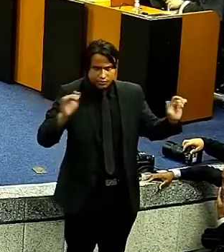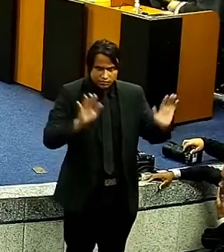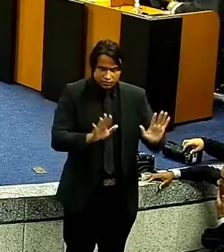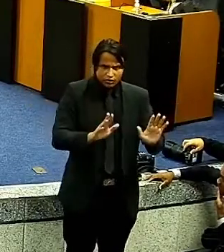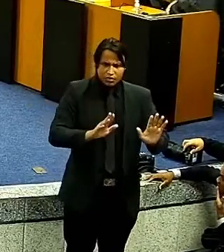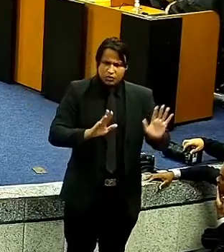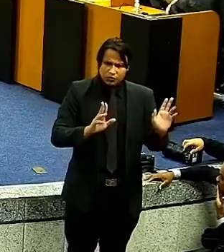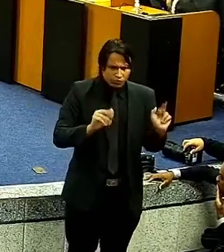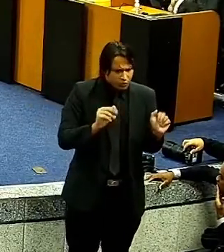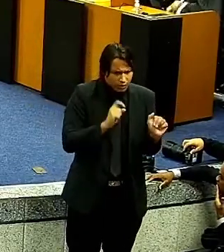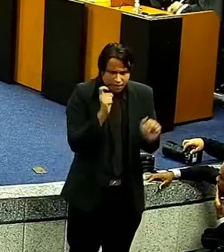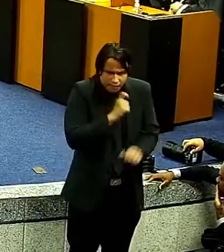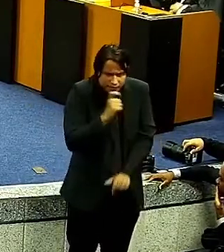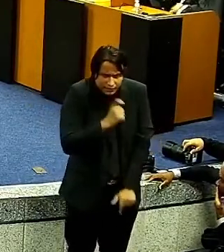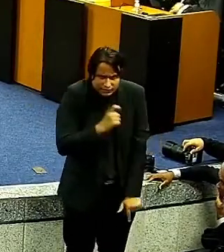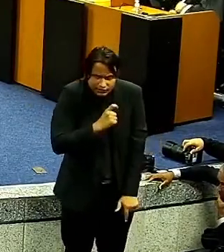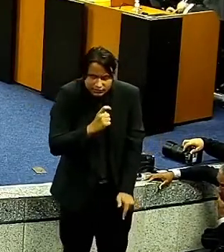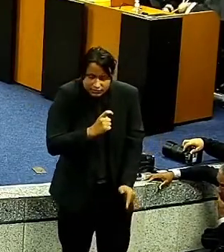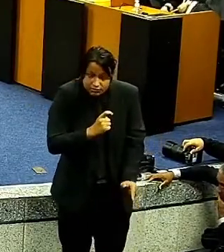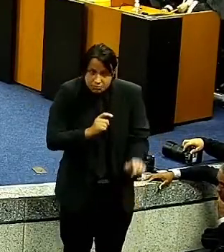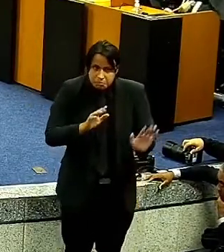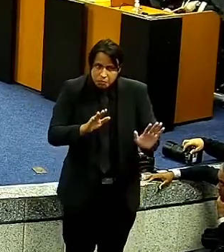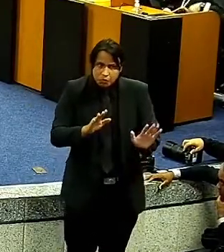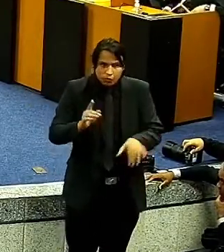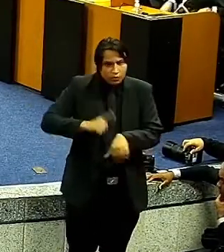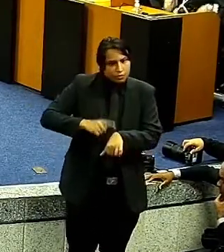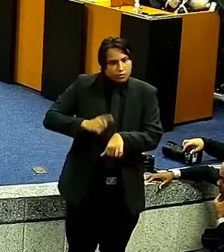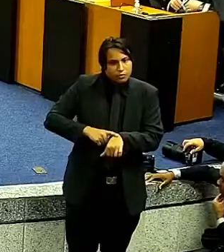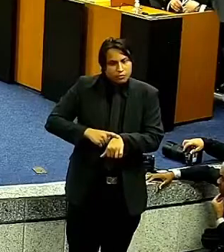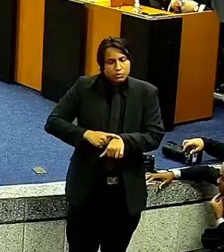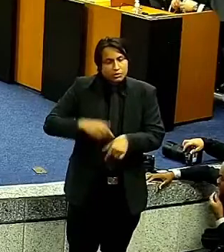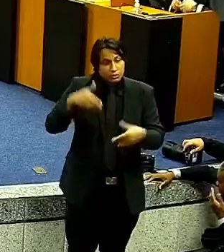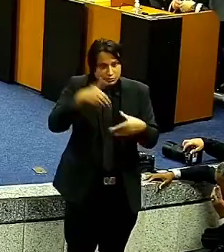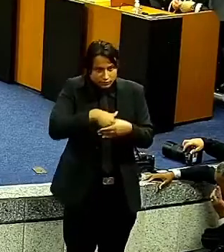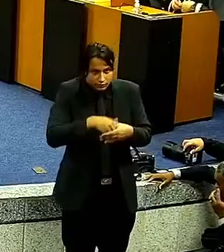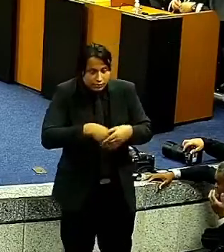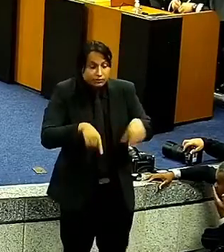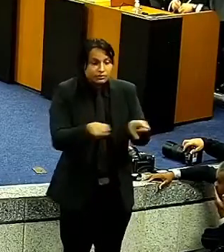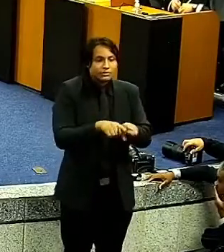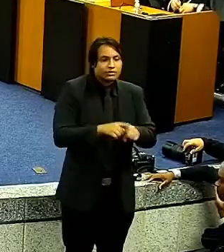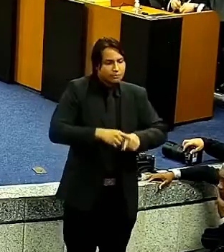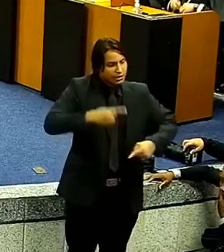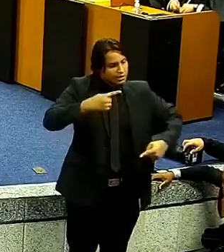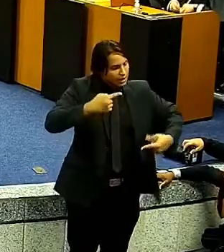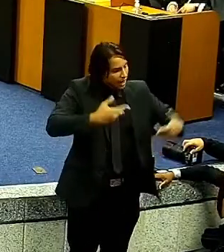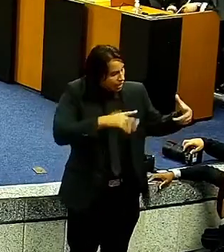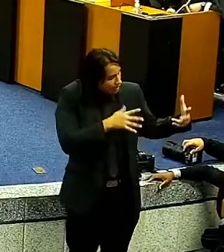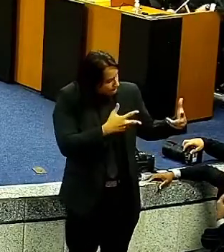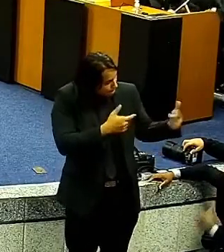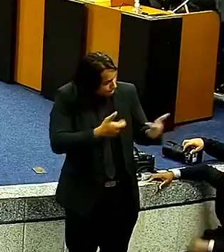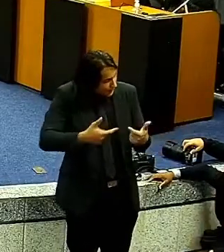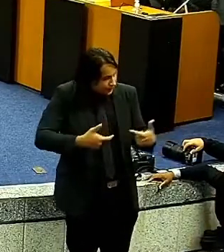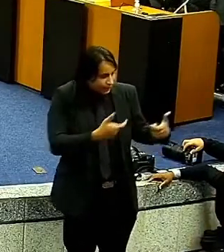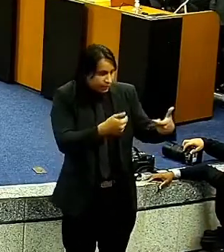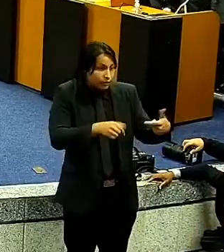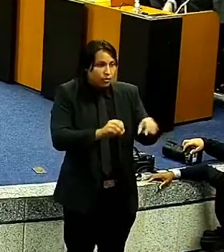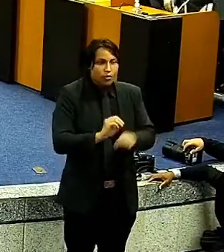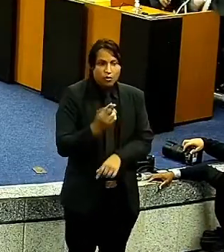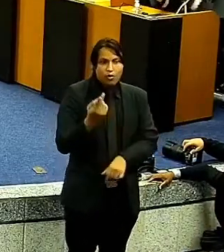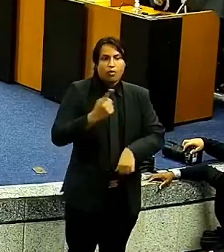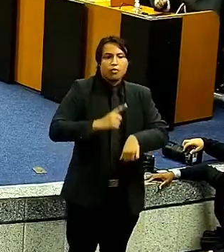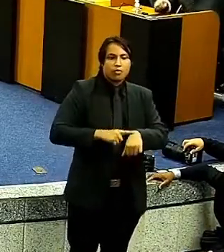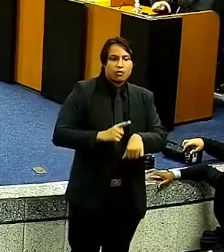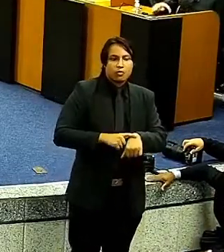mente tanto como antes das eleições durante uma guerra e depois de uma caçada esse fato